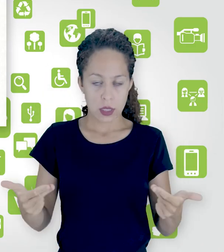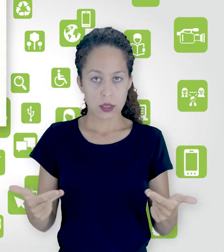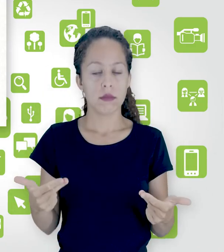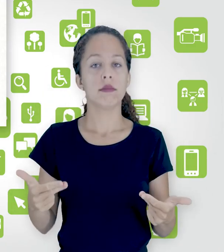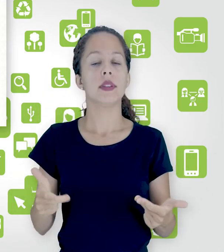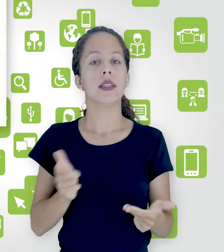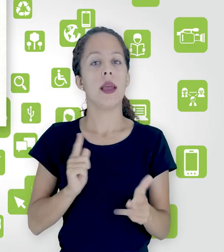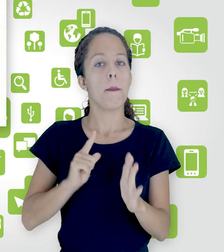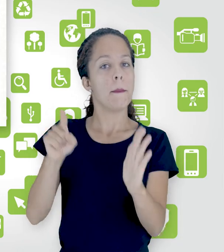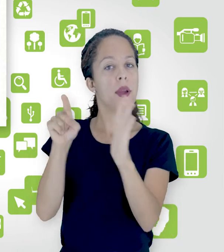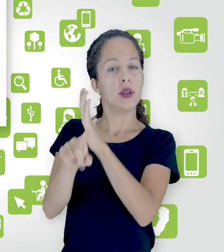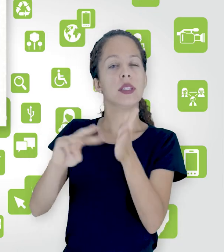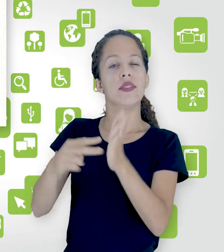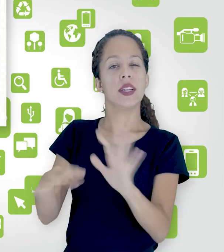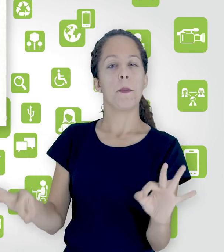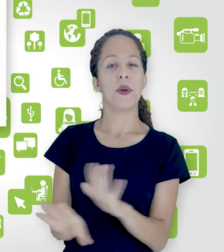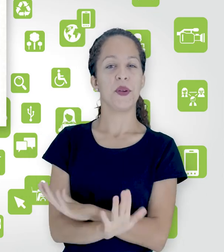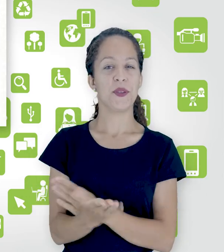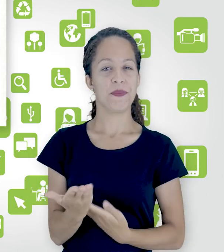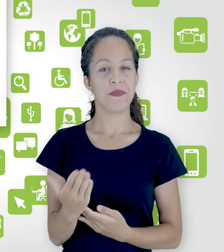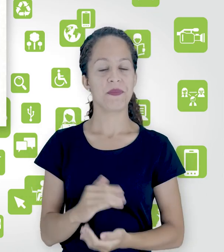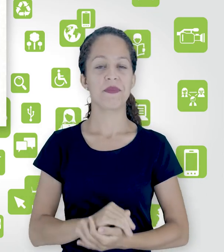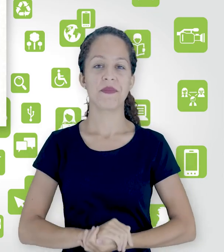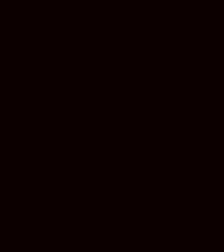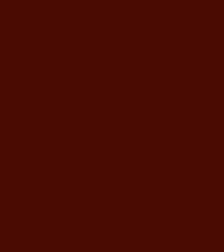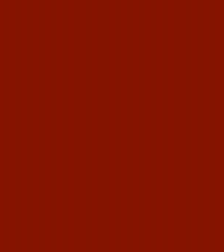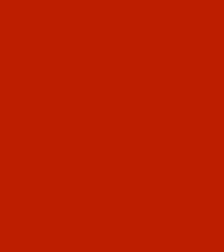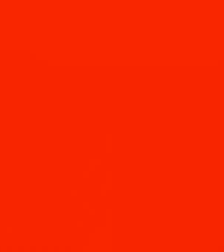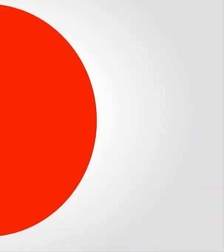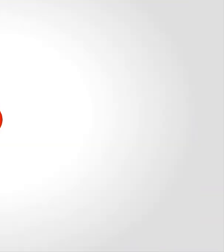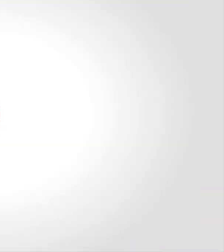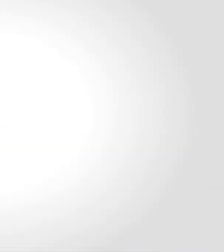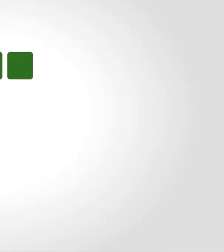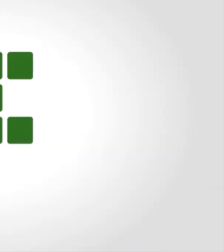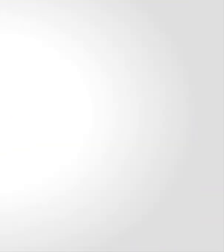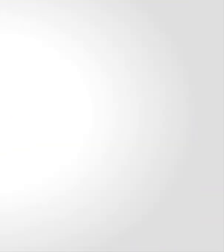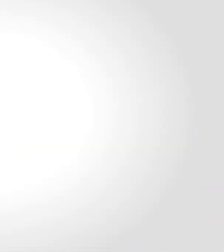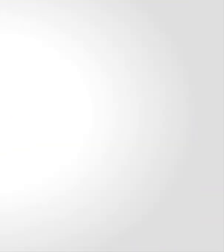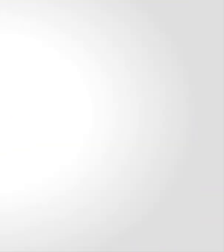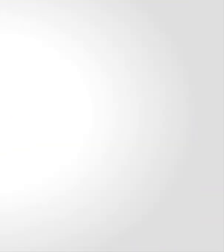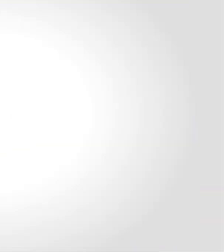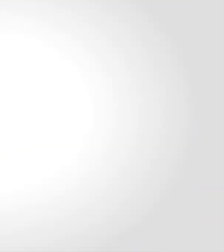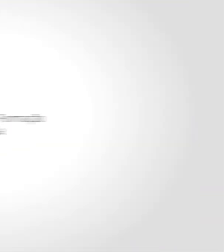em salvar mudanças e a questão foi criado em